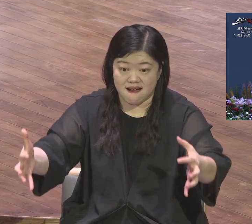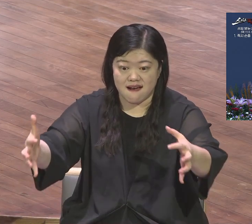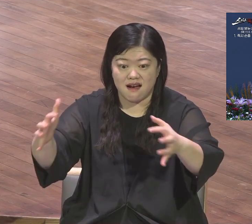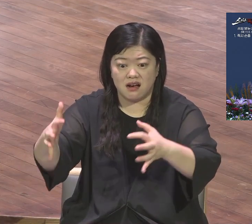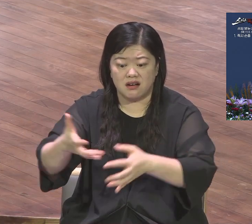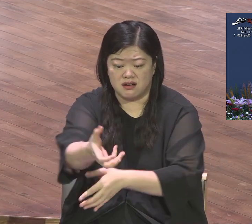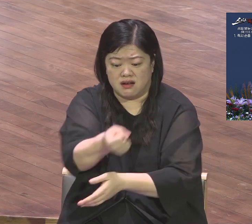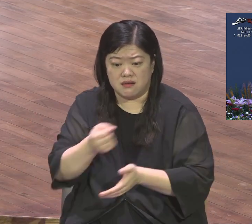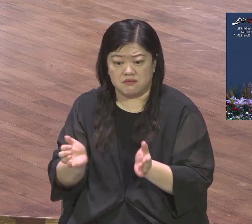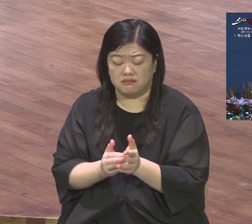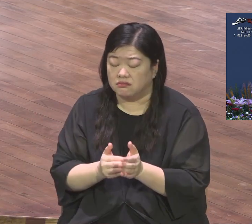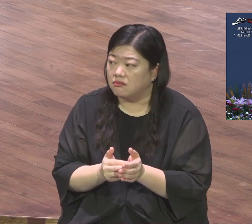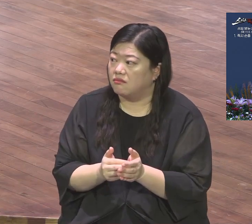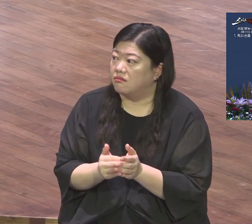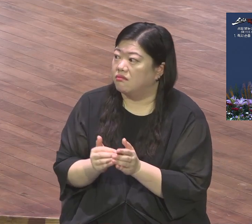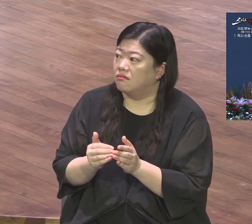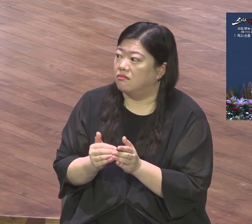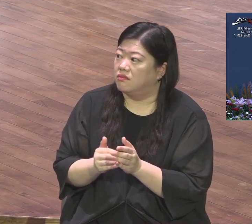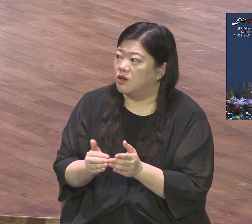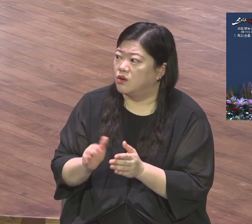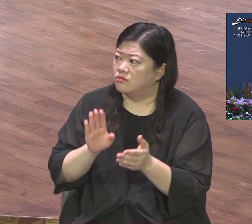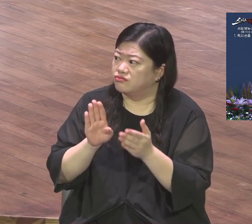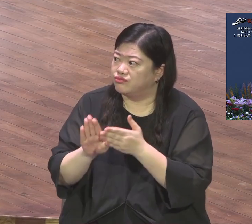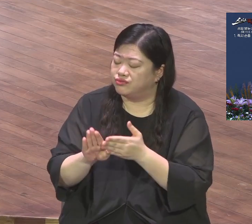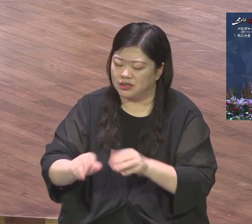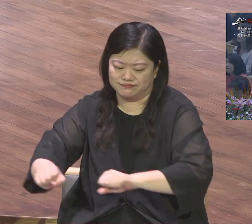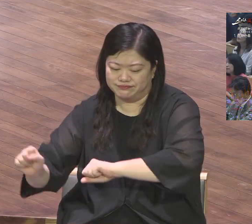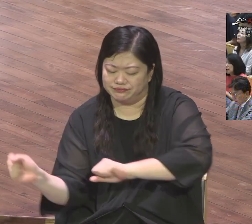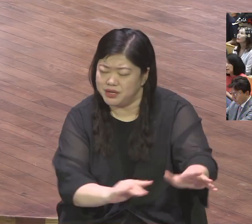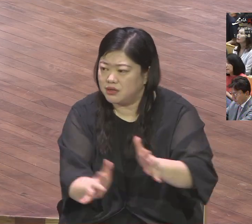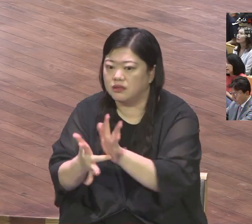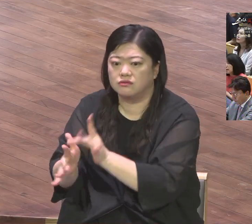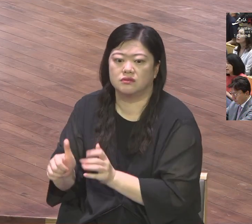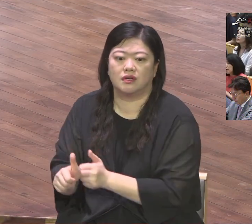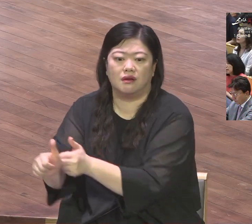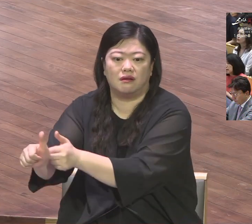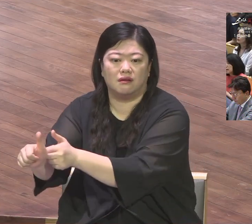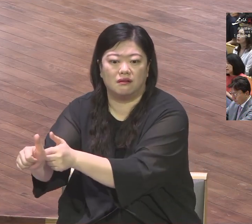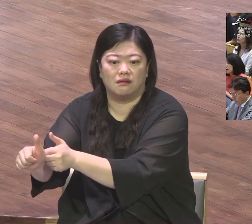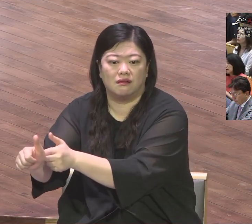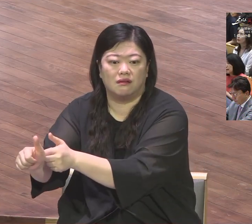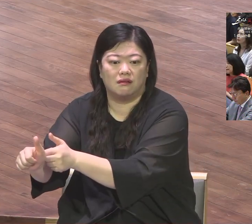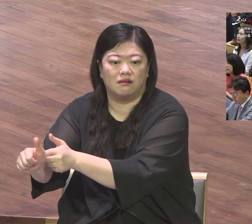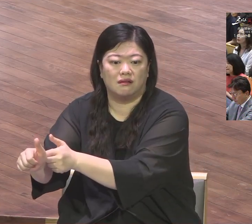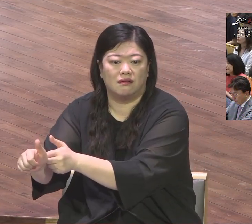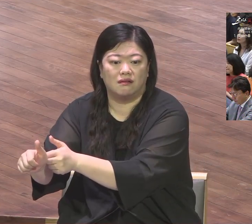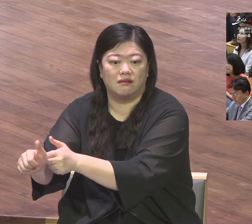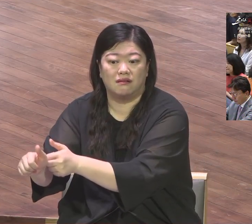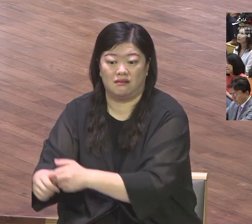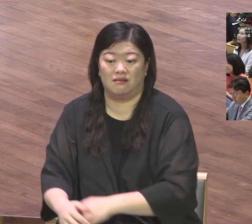여러분 하나님의 말씀에 즉시 순종하시기 바랍니다. 변명하면 안 돼요.